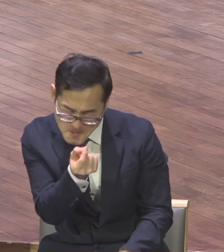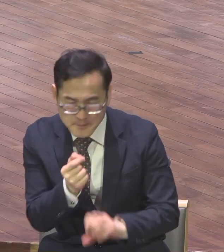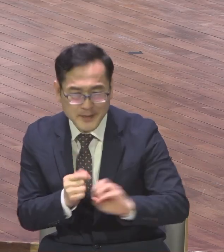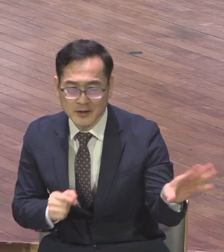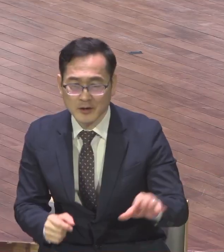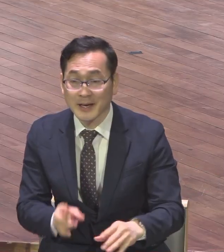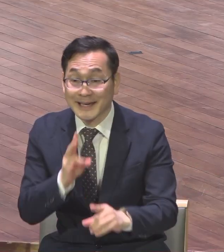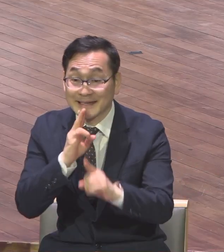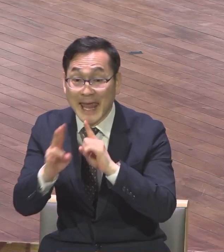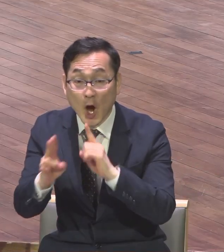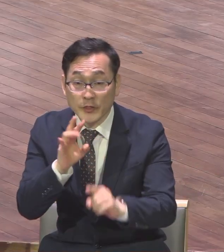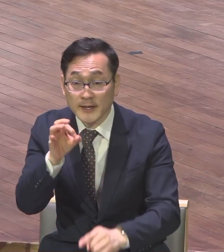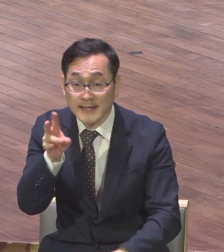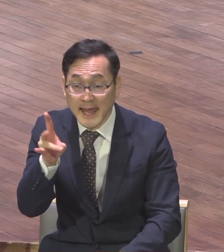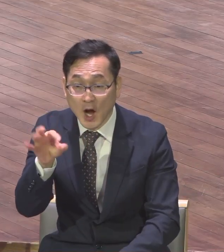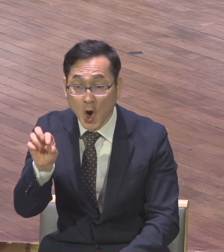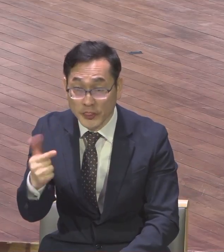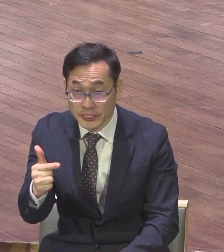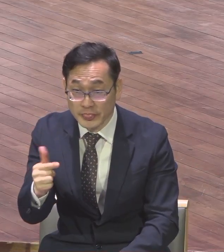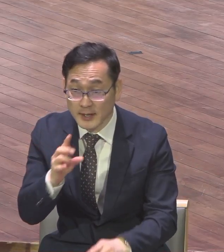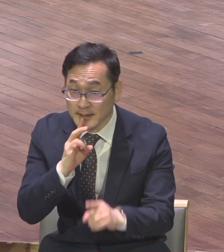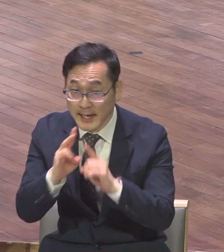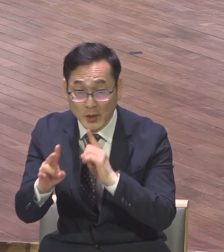예언이라는 것은요, 예언이 뭡니까?